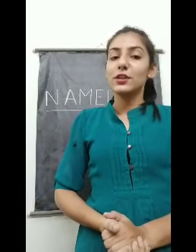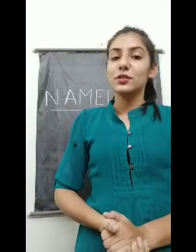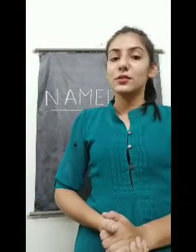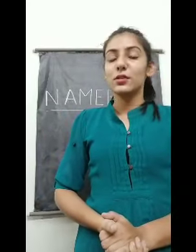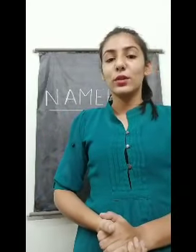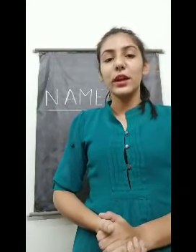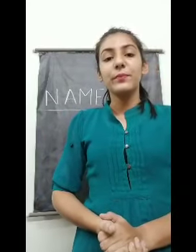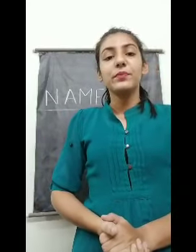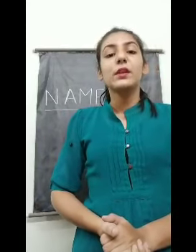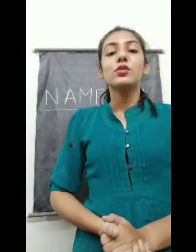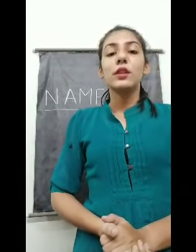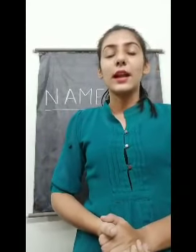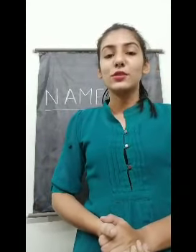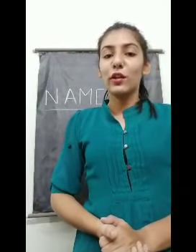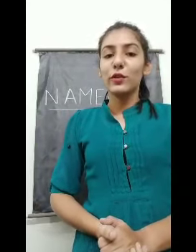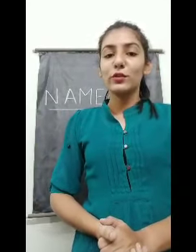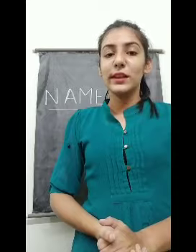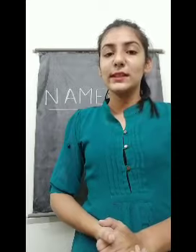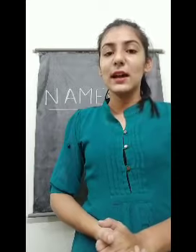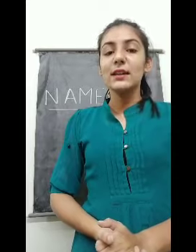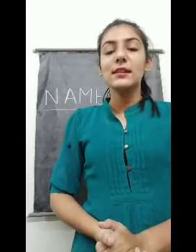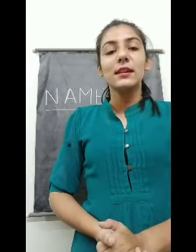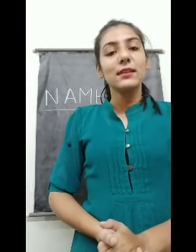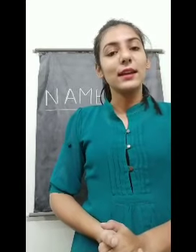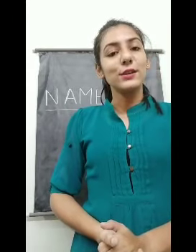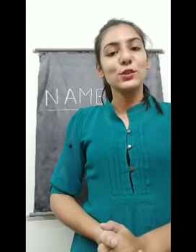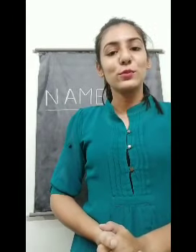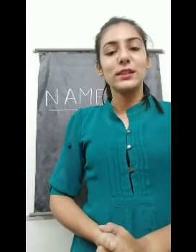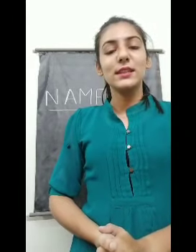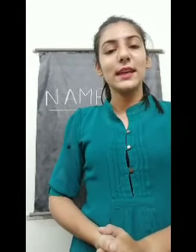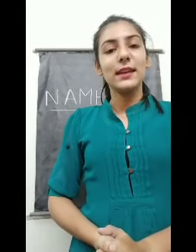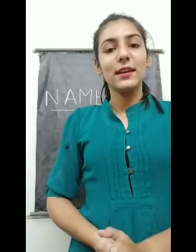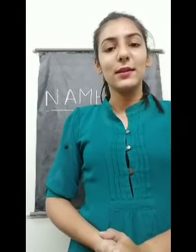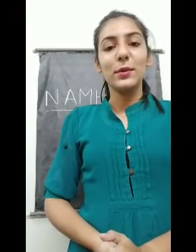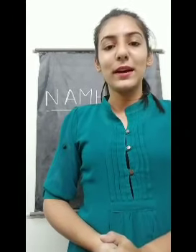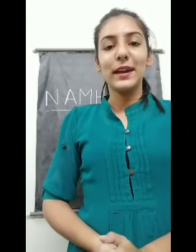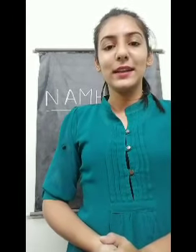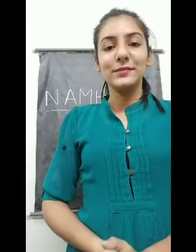actions. Okay? So that's all for today's class. Thank you so much. Take care. Bye-bye.